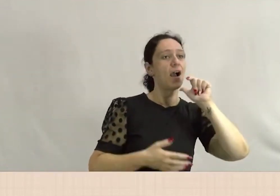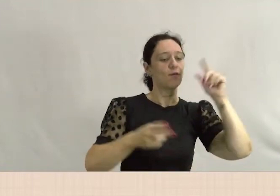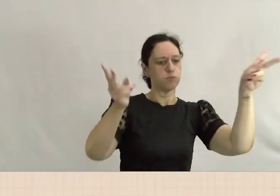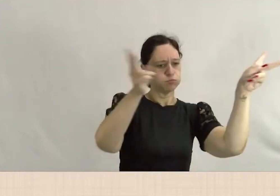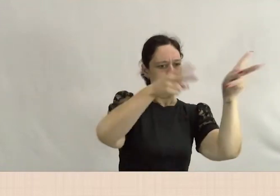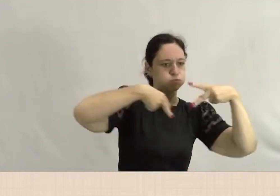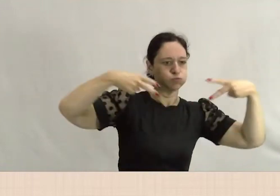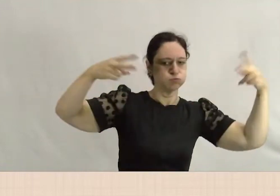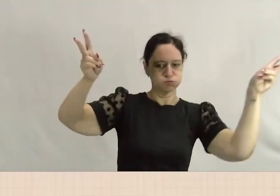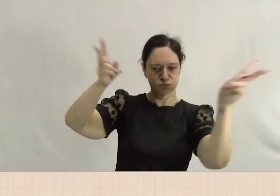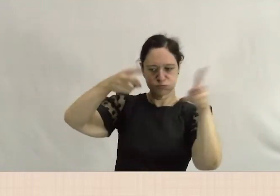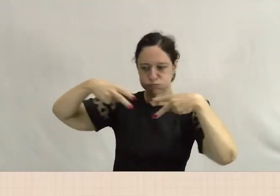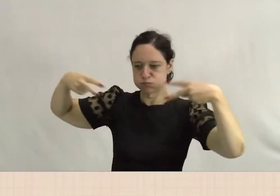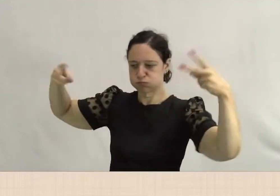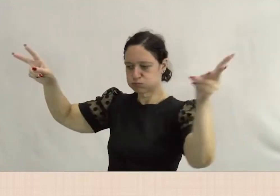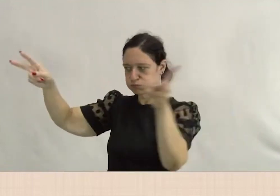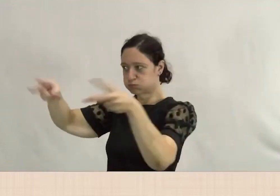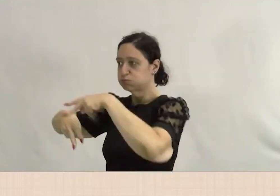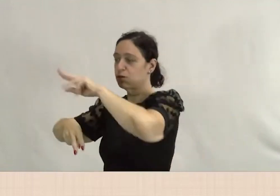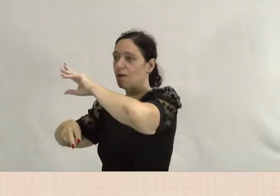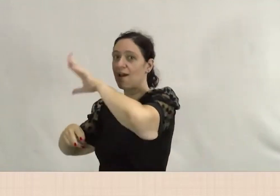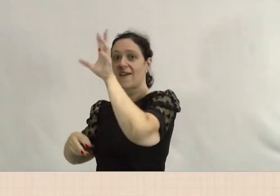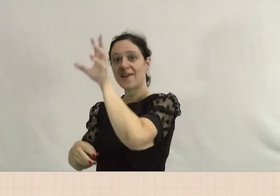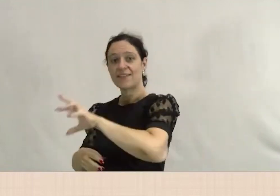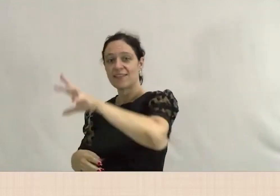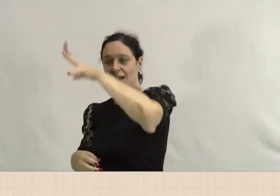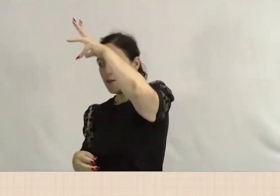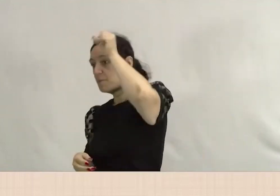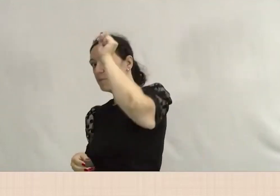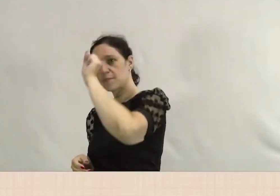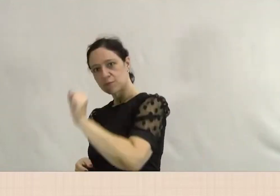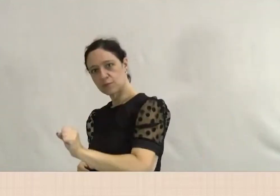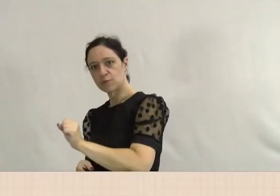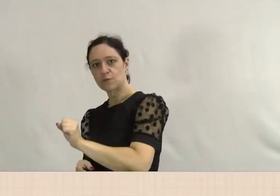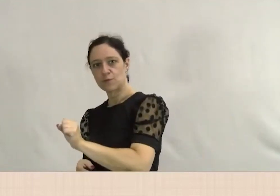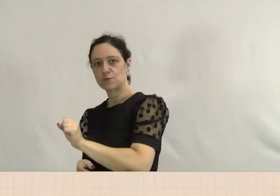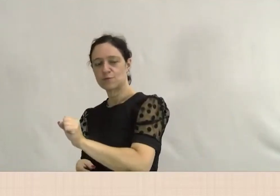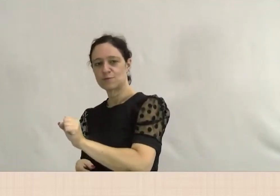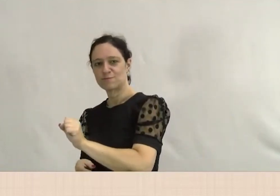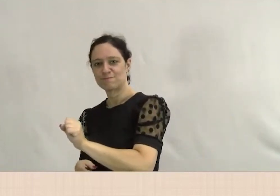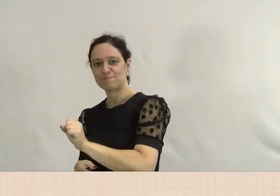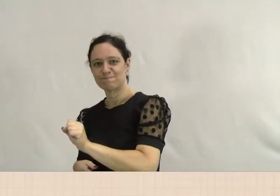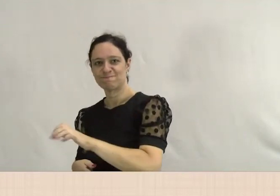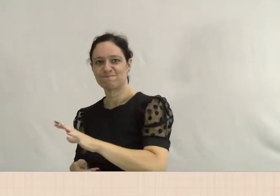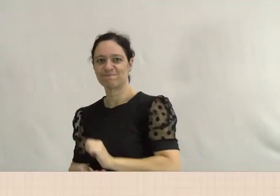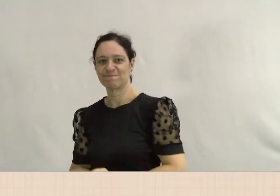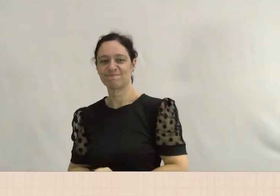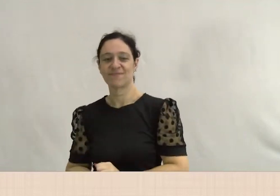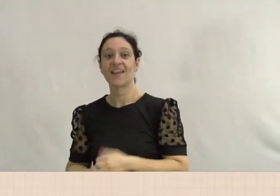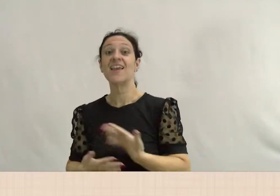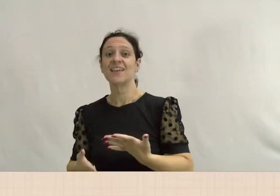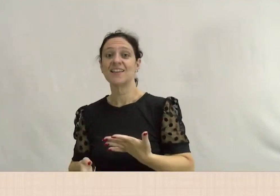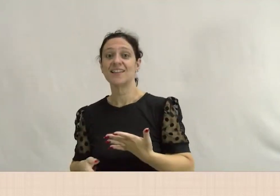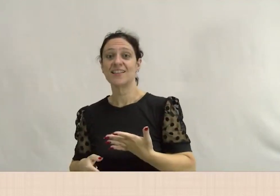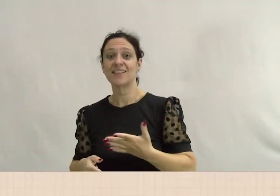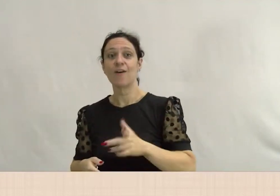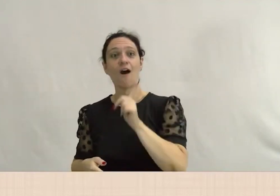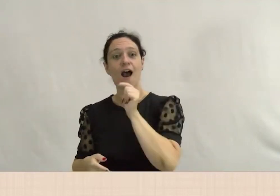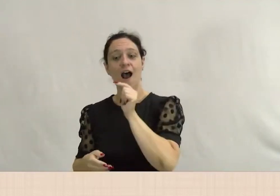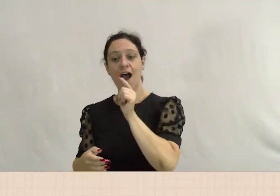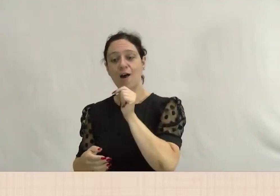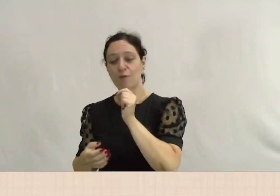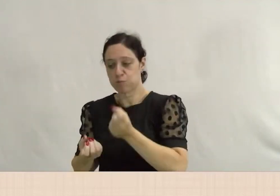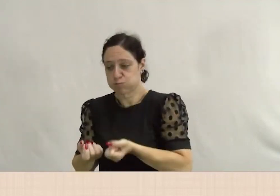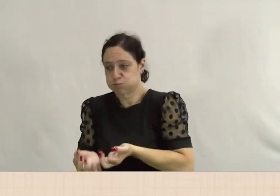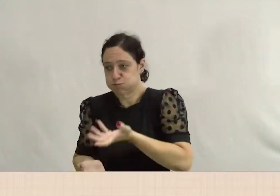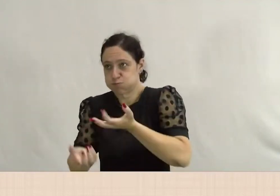ou não? E às vezes, do mar, a evaporação, irmãos, é outro